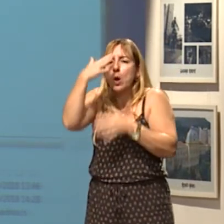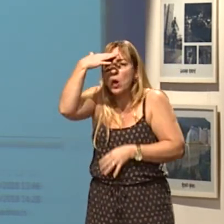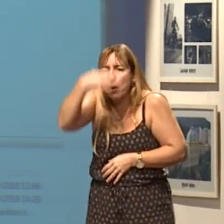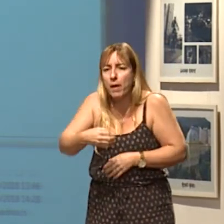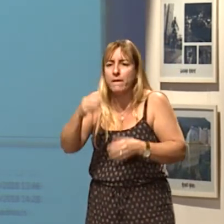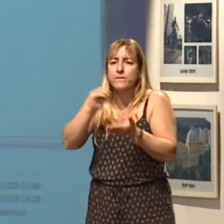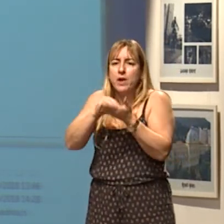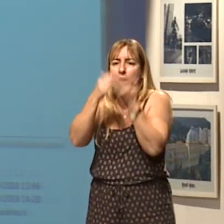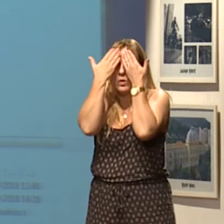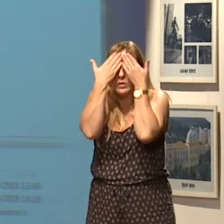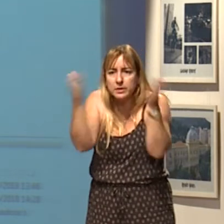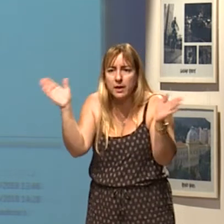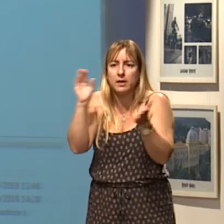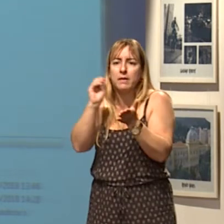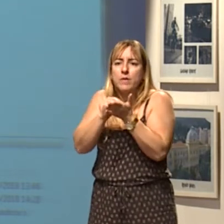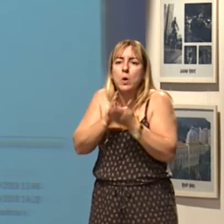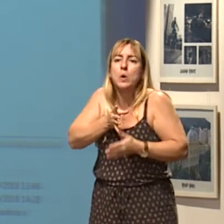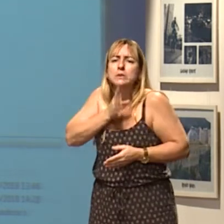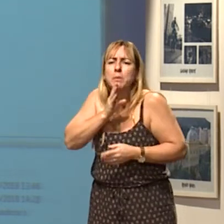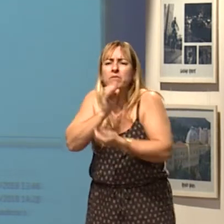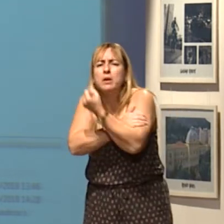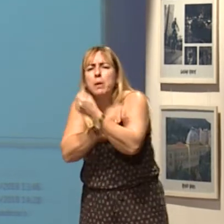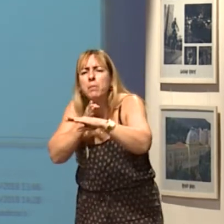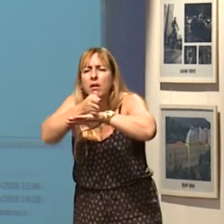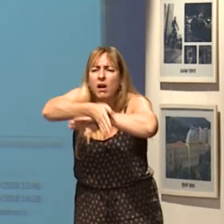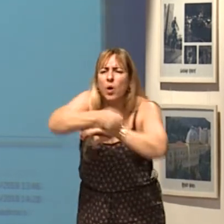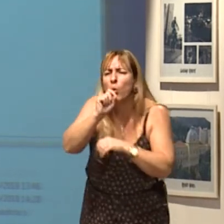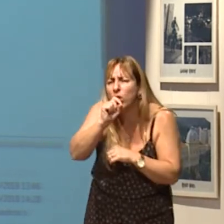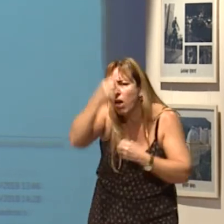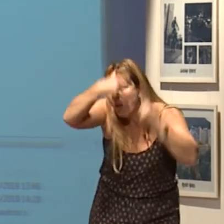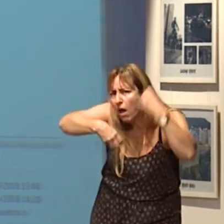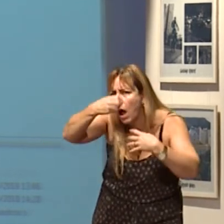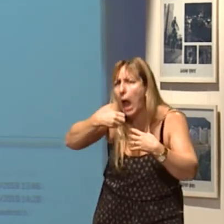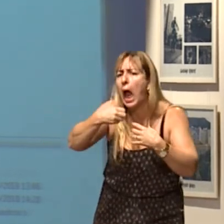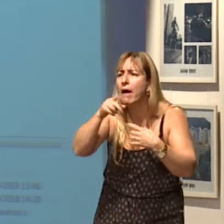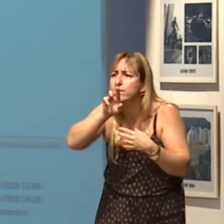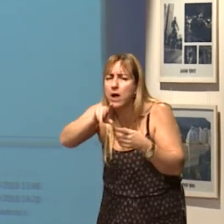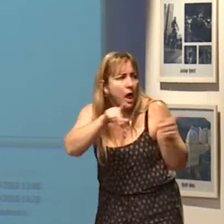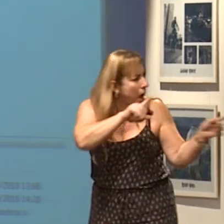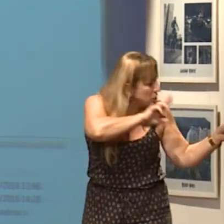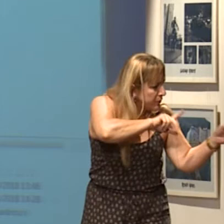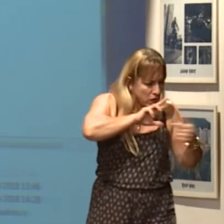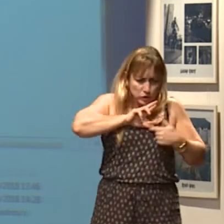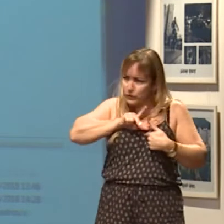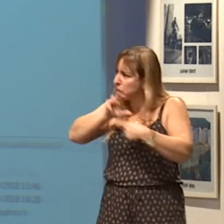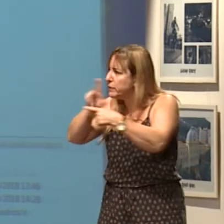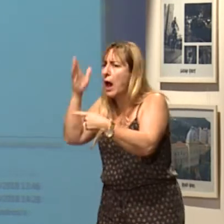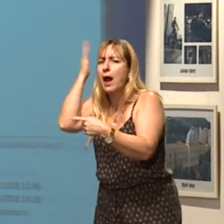Antigo Testamento. Eu acredito que falta um pouco de compreensão, falta um pouco de conhecimento e entender o que é o feminismo, que